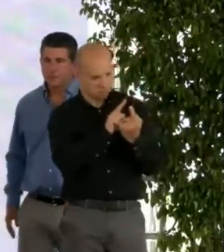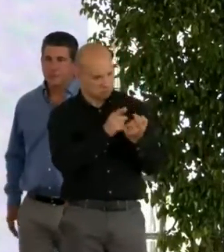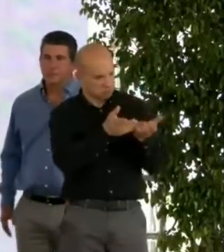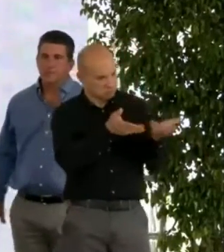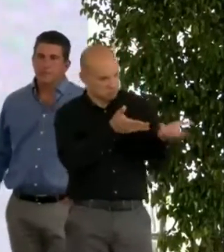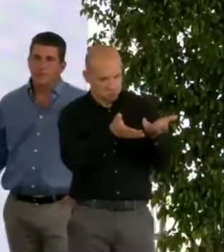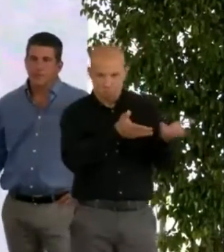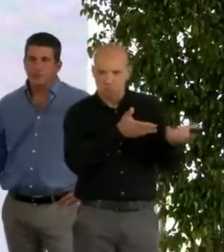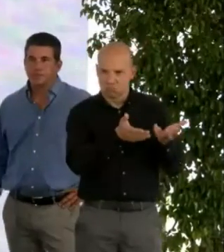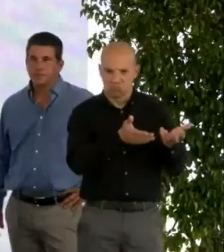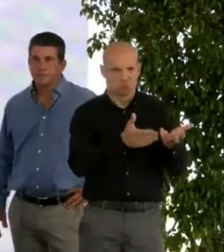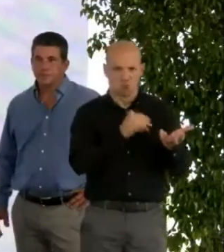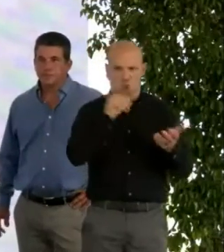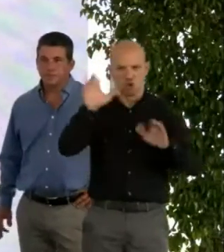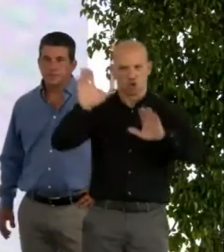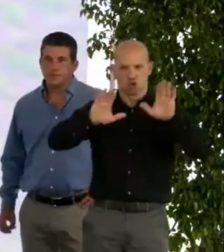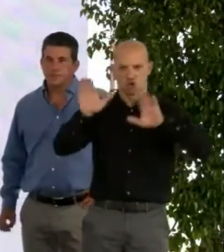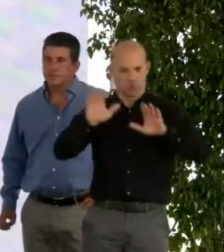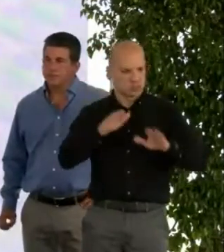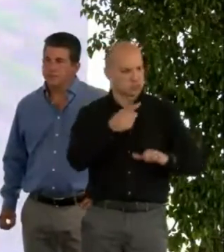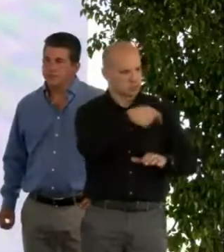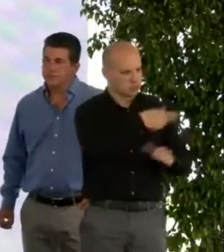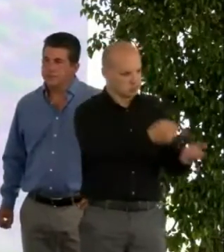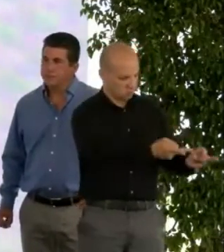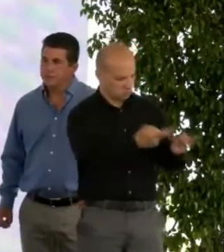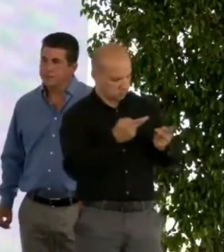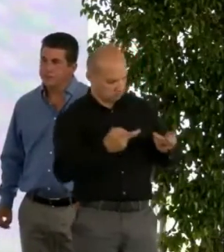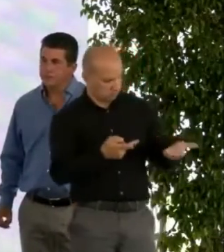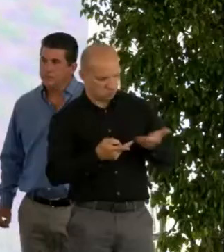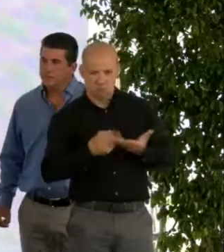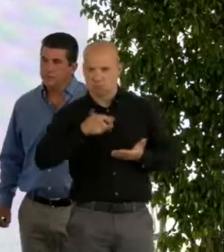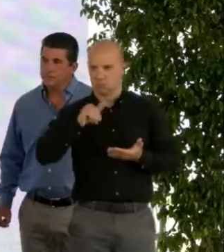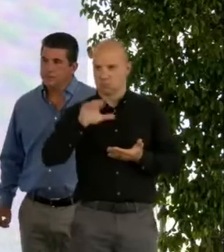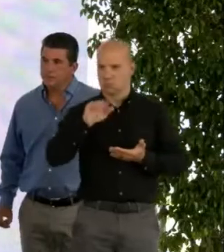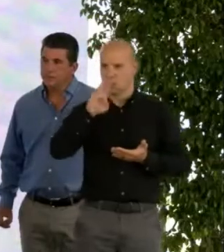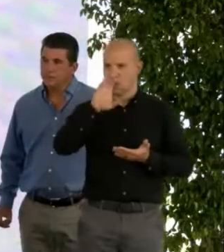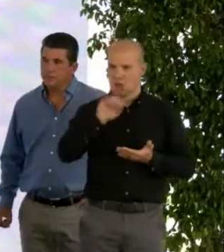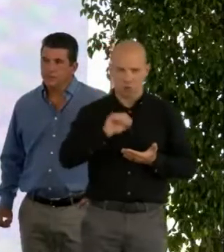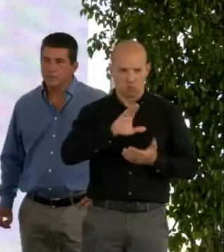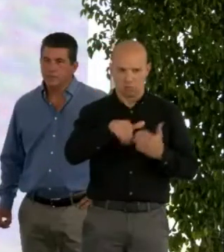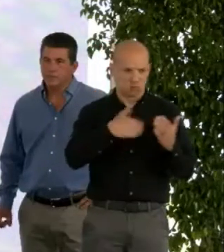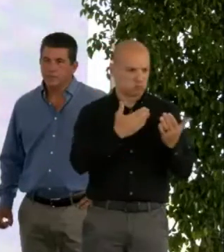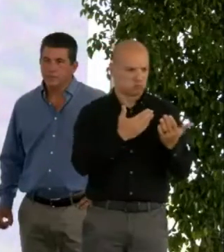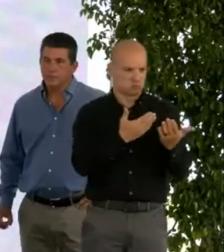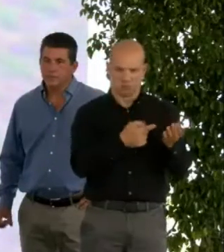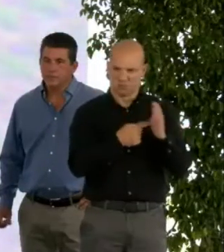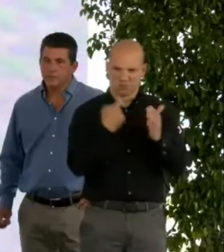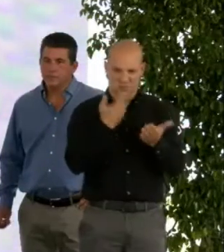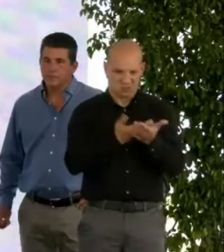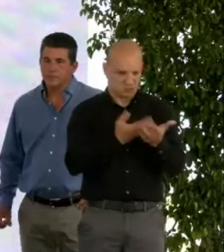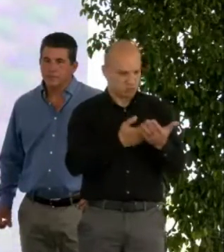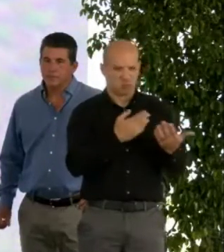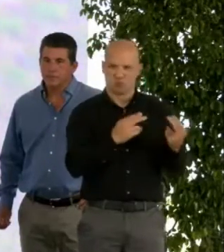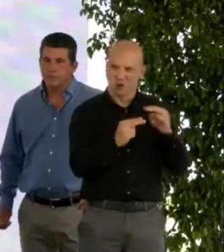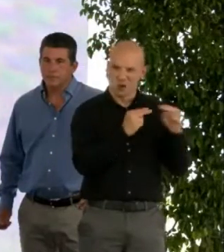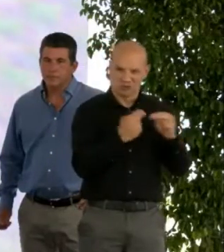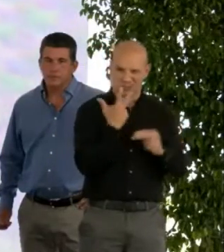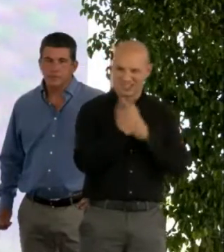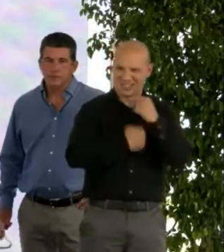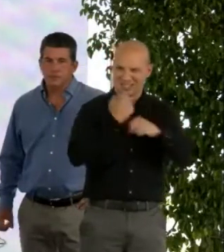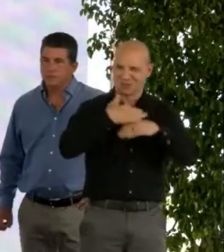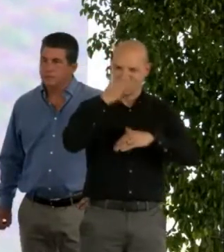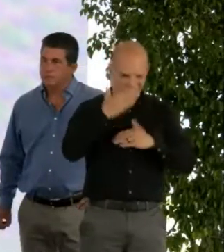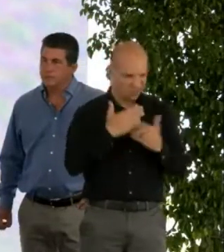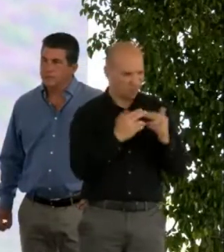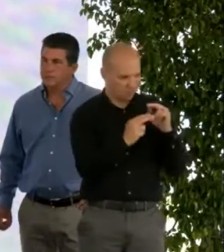proceso unsolicited. Ellos vinieron, presentaron, como bien dijo Jacobo ahorita, esto es producto de una negociación que tomó más de 3 años. Incluso